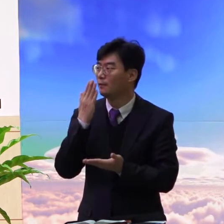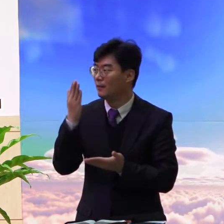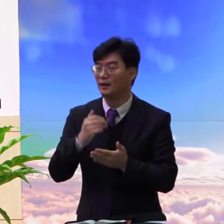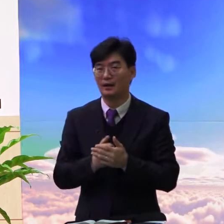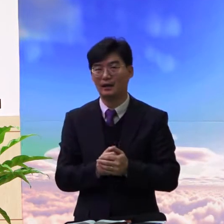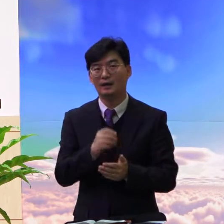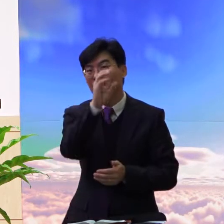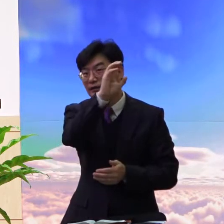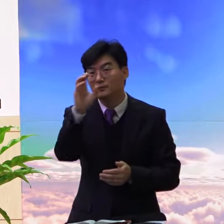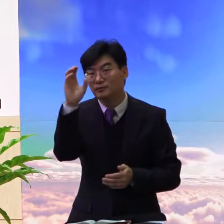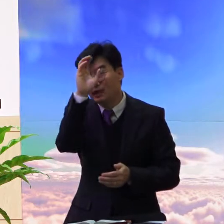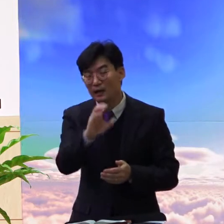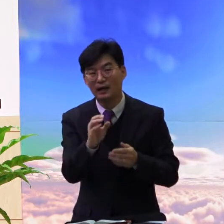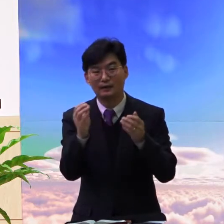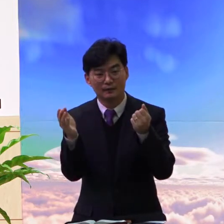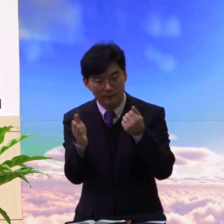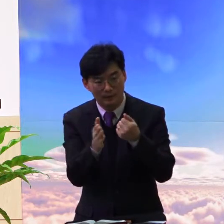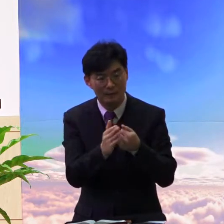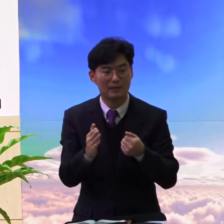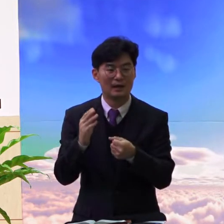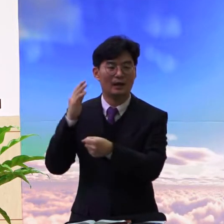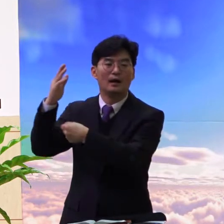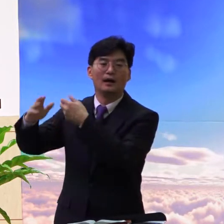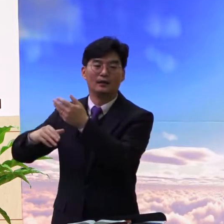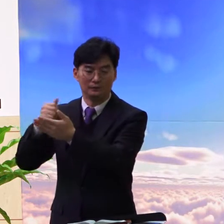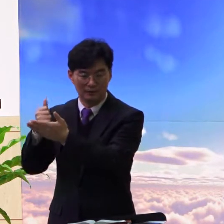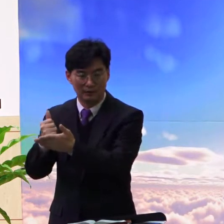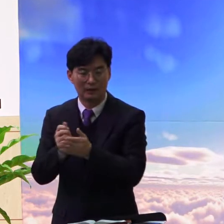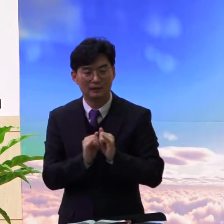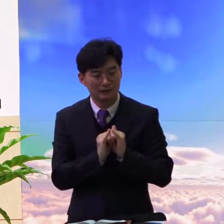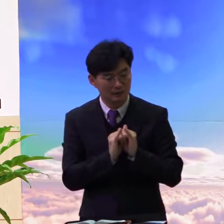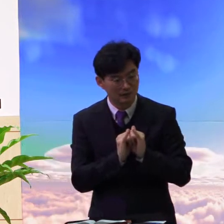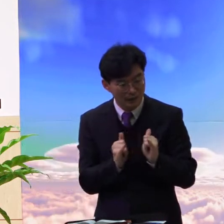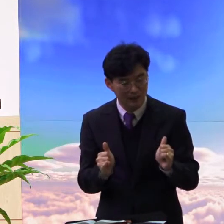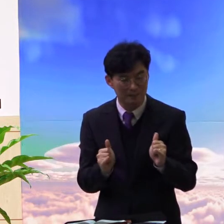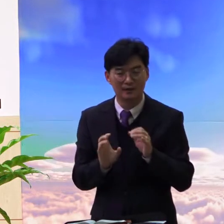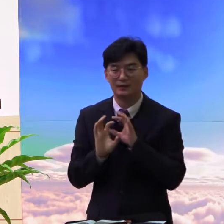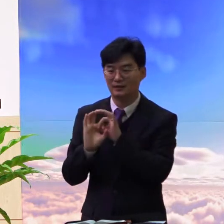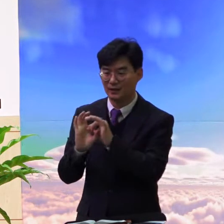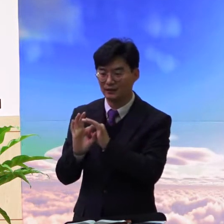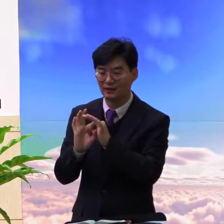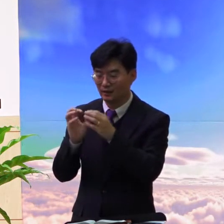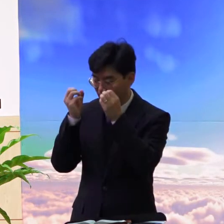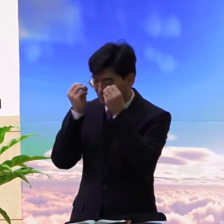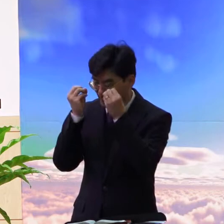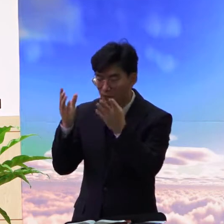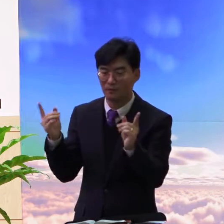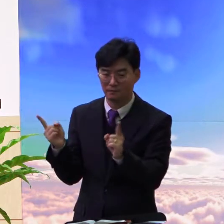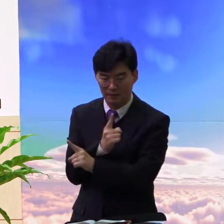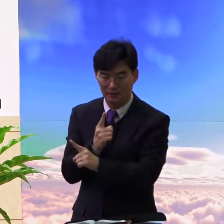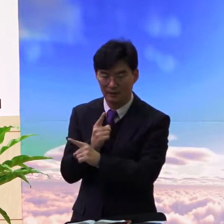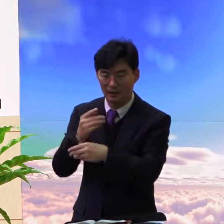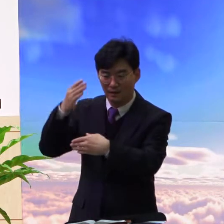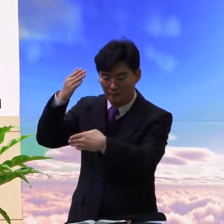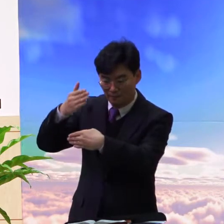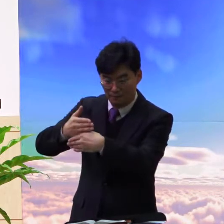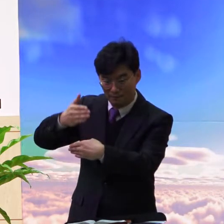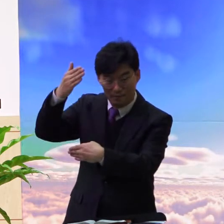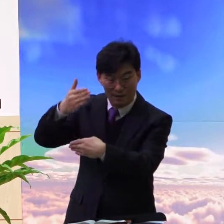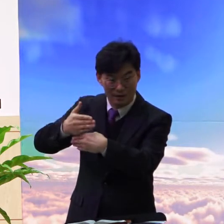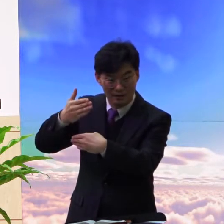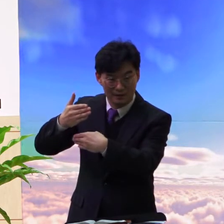살 길을 열어주신 예수님을 의지해서 우리는 언제든지 그리고 얼마든지 하나님께로 나아갈 수 있게 된